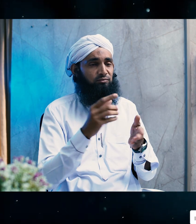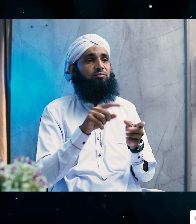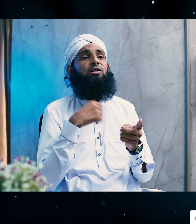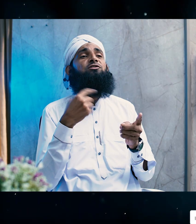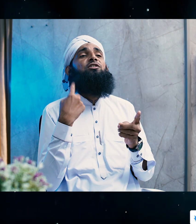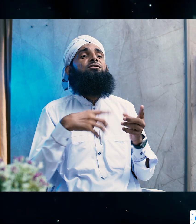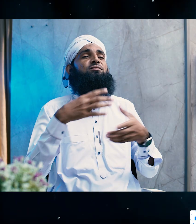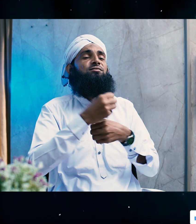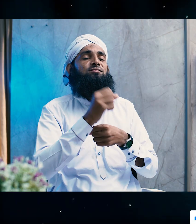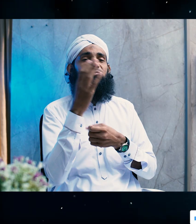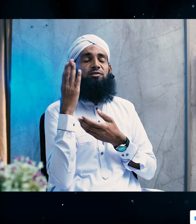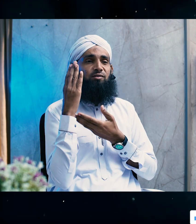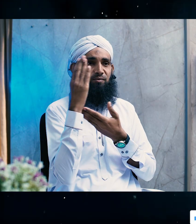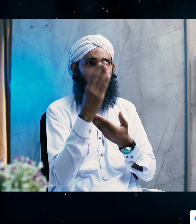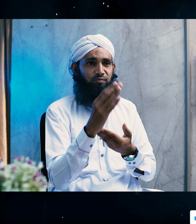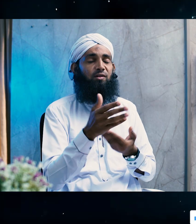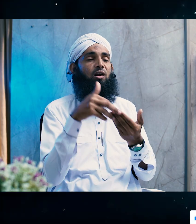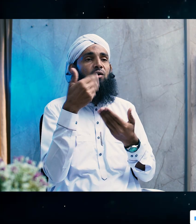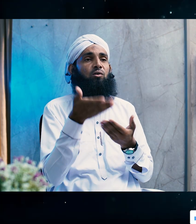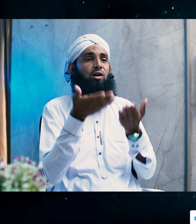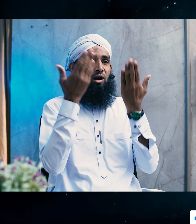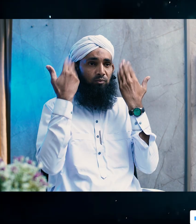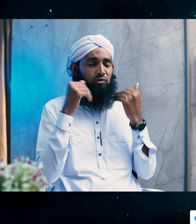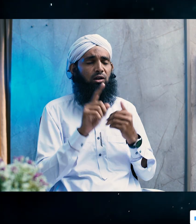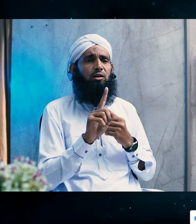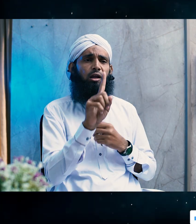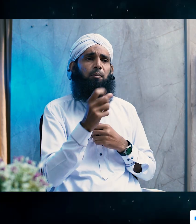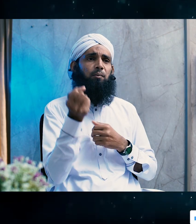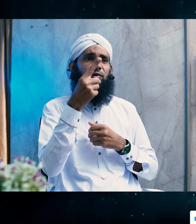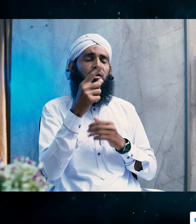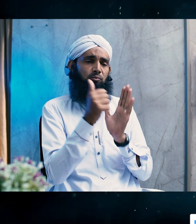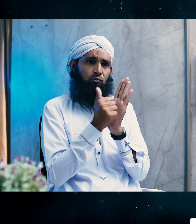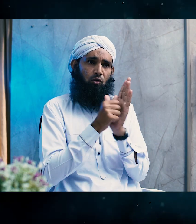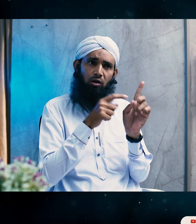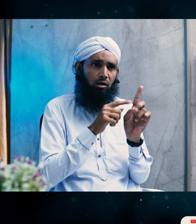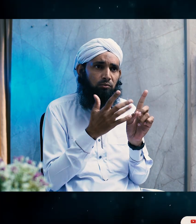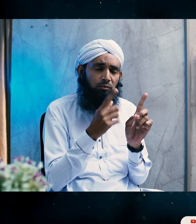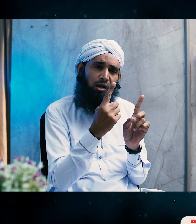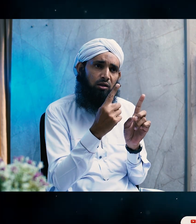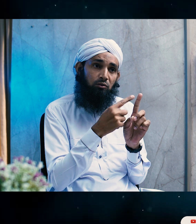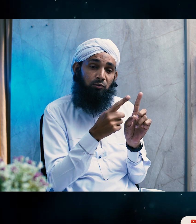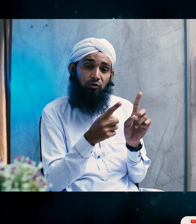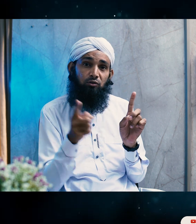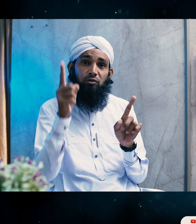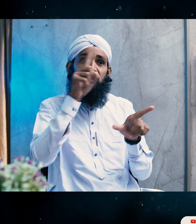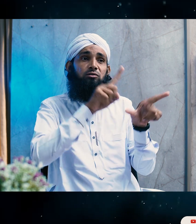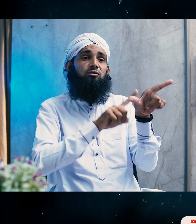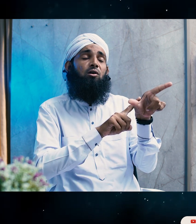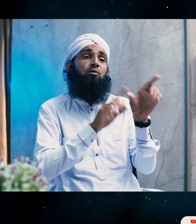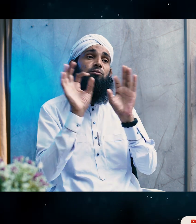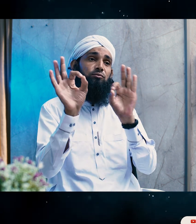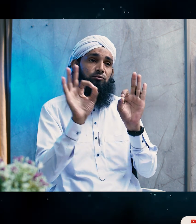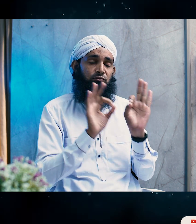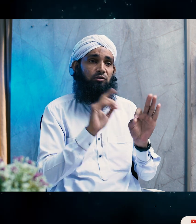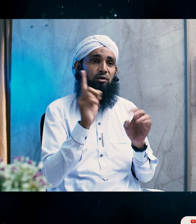ثواب کریں، ان کے رفقا کو بھی کریں۔ اور ہم مسلمانوں میں الحمدللہ صرف محرم میں ہی نہیں، علاوہ محرم الحرام میں